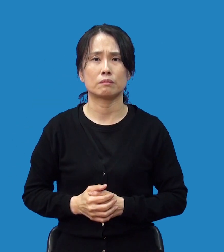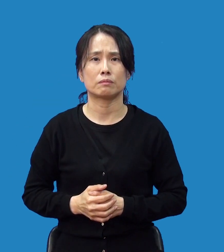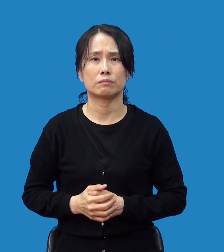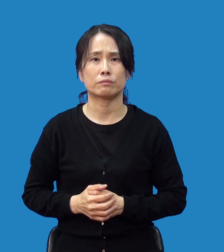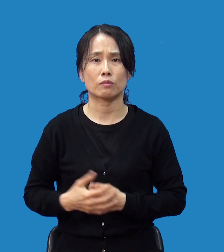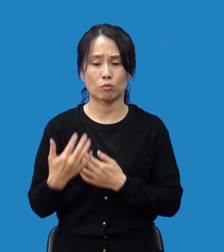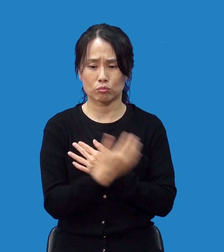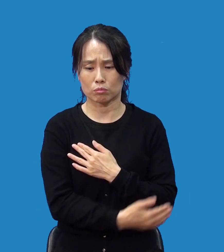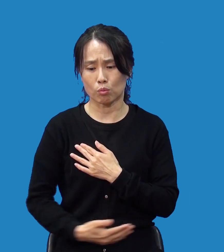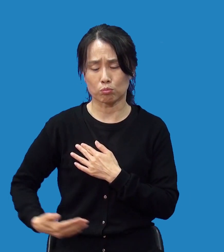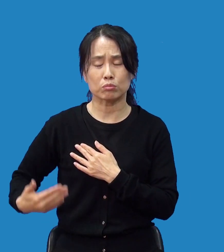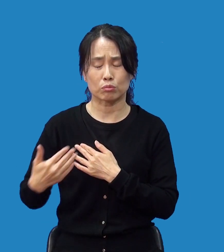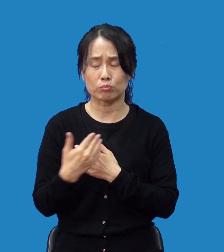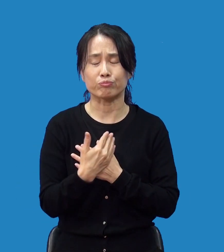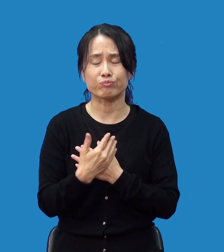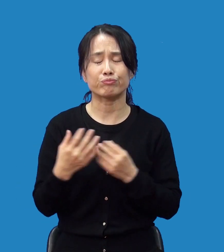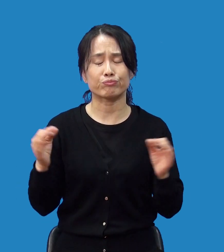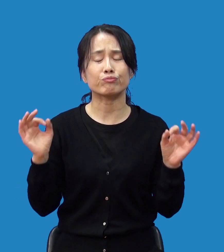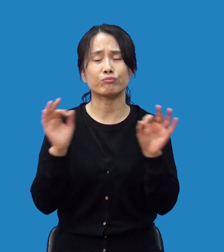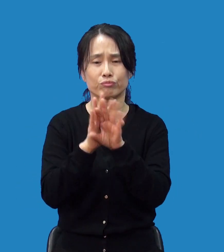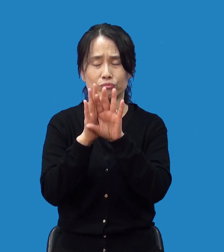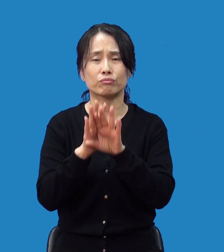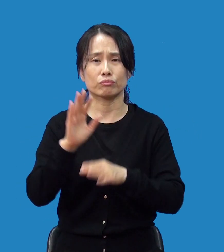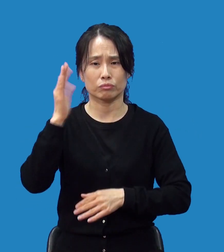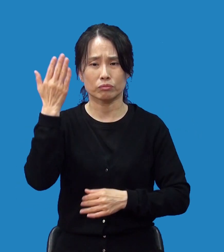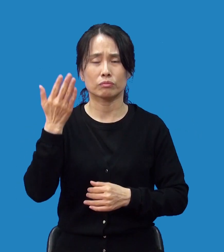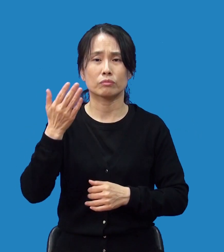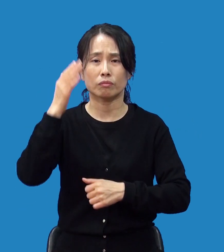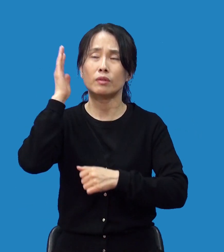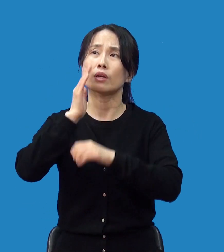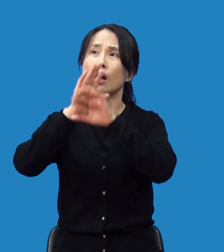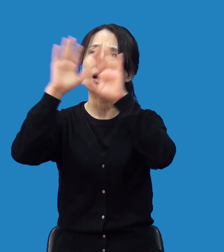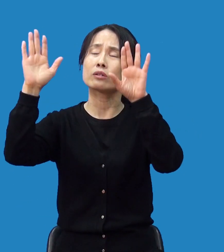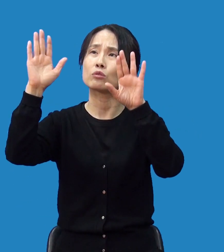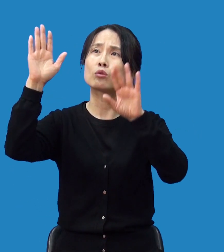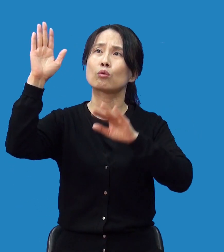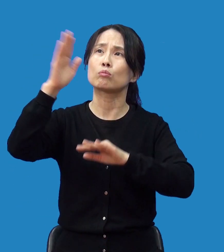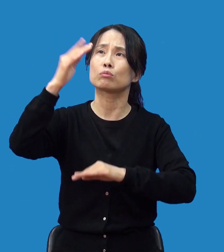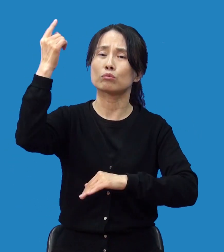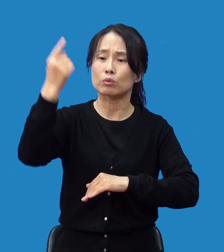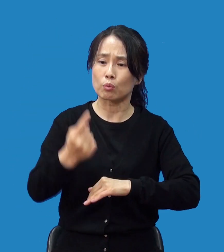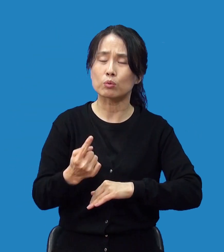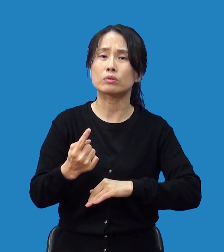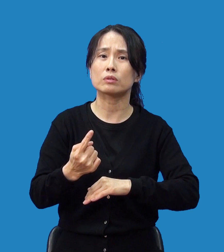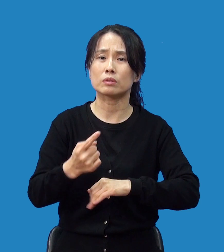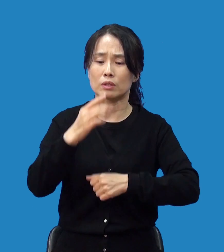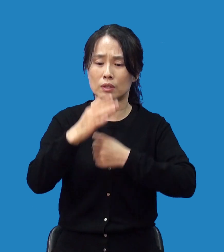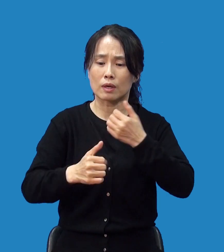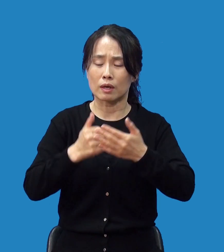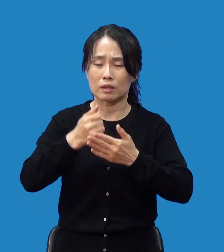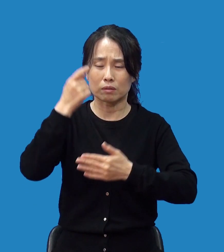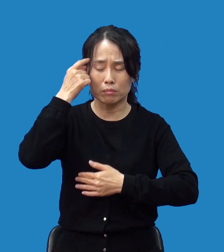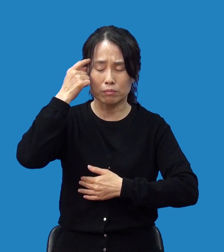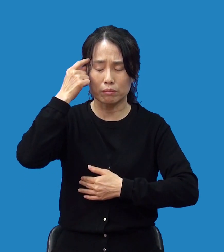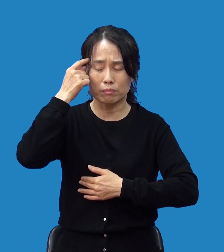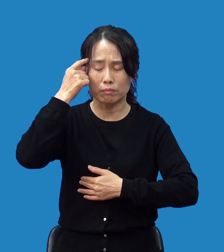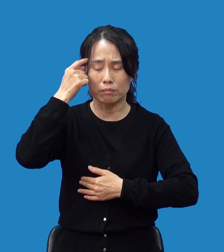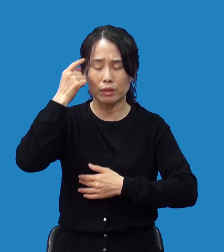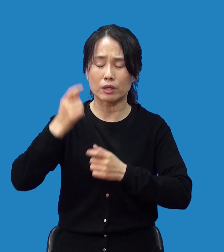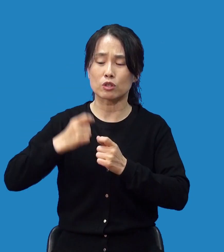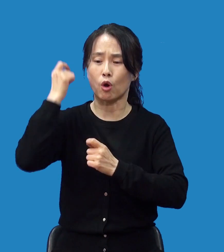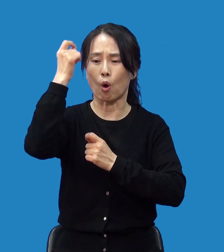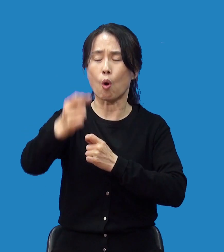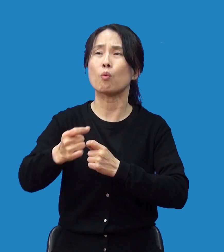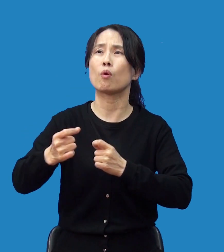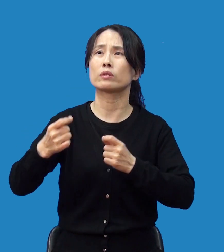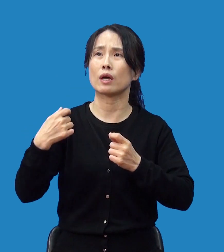우리 육체는 무너집니다. 하늘로부터 임하는 하나님 지으신 영원한 집으로